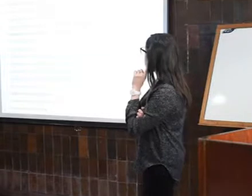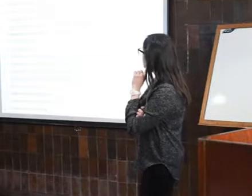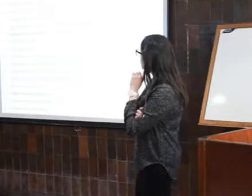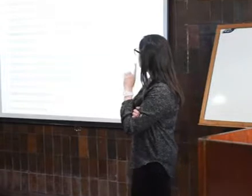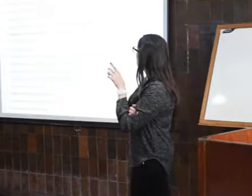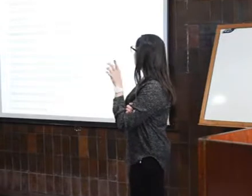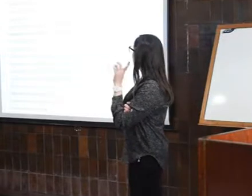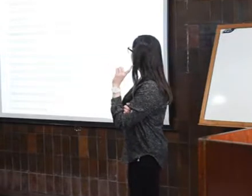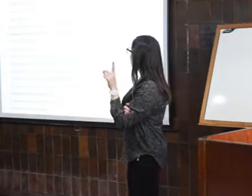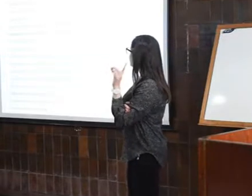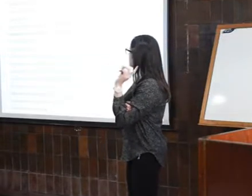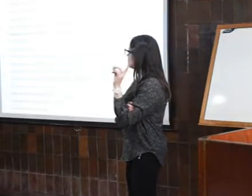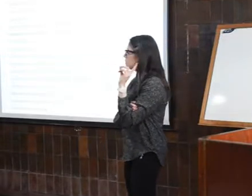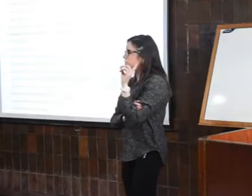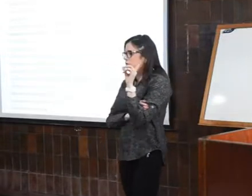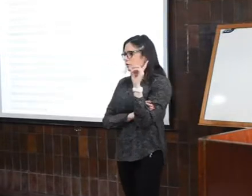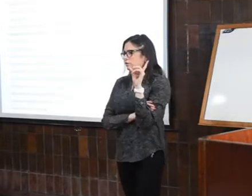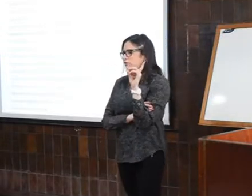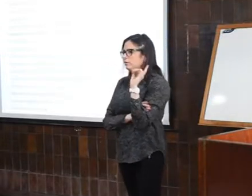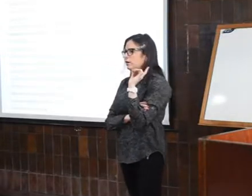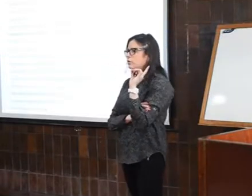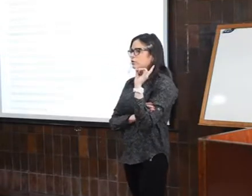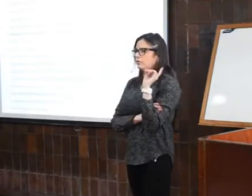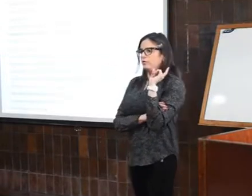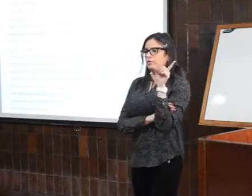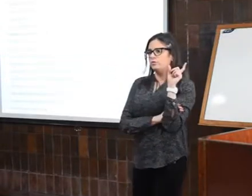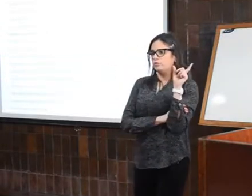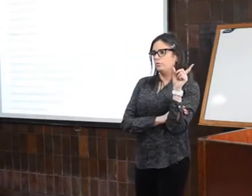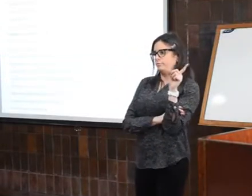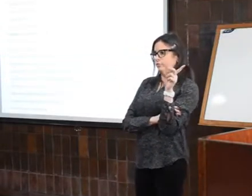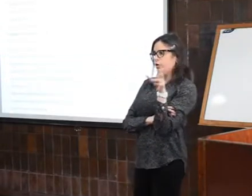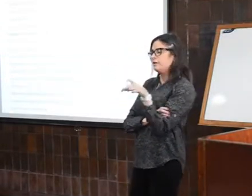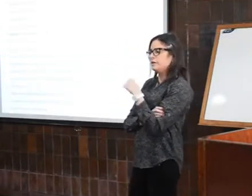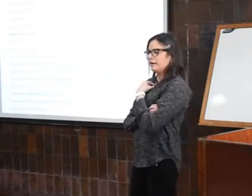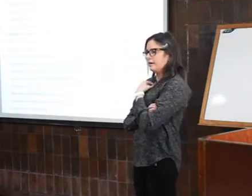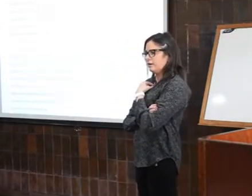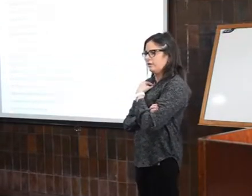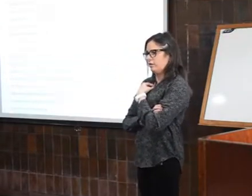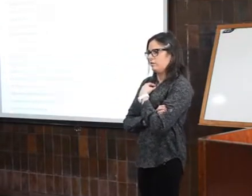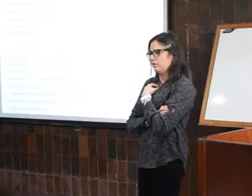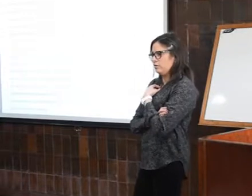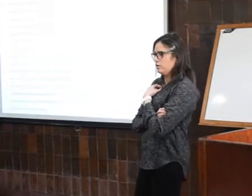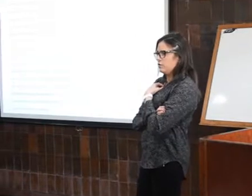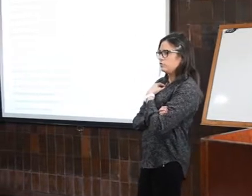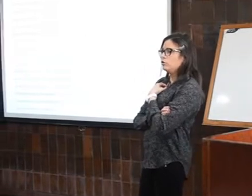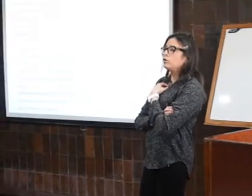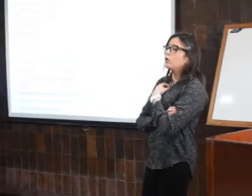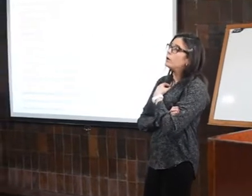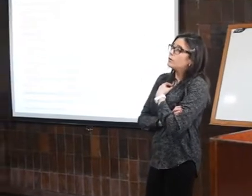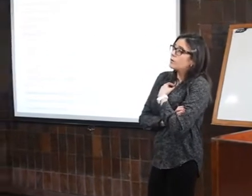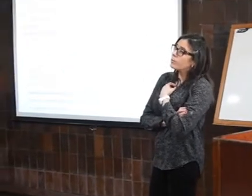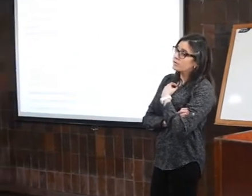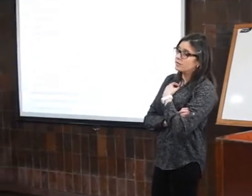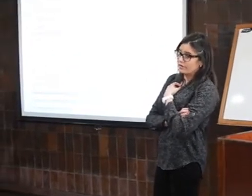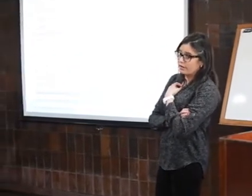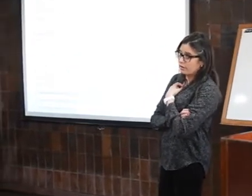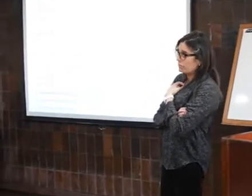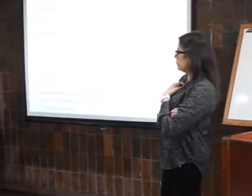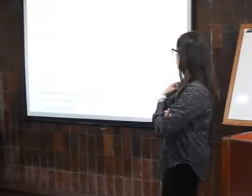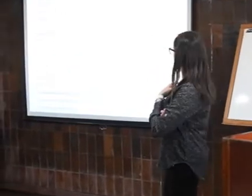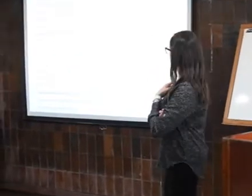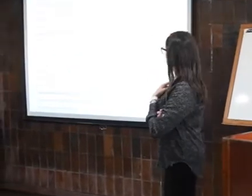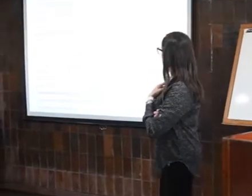objetivos de colaborar en la depresión de patrones el banco no no sólo colaboran por